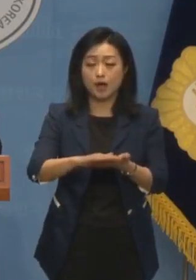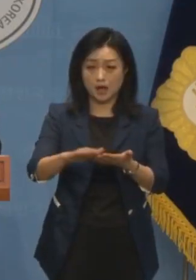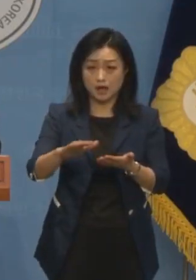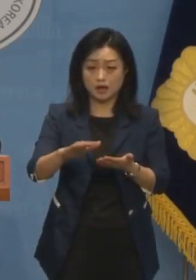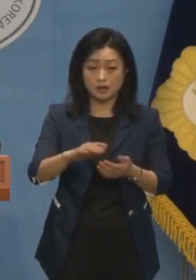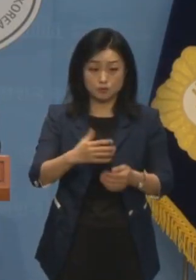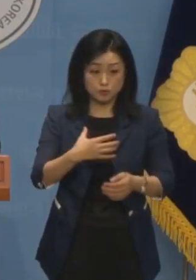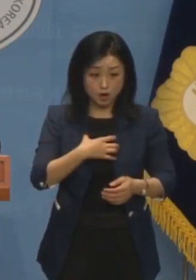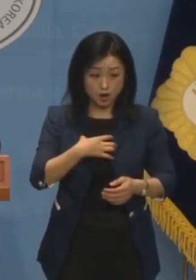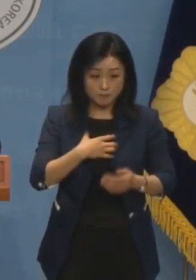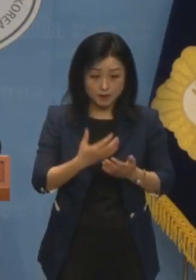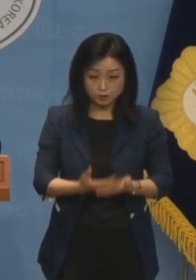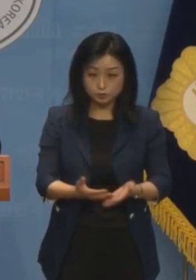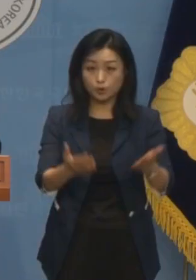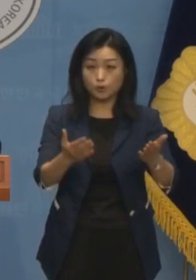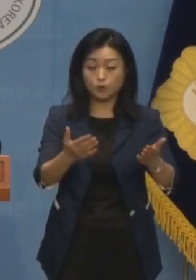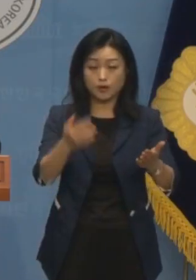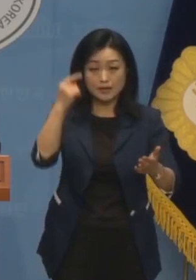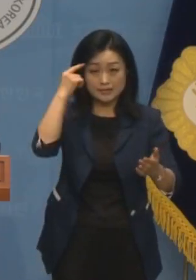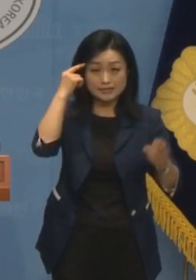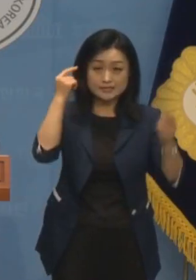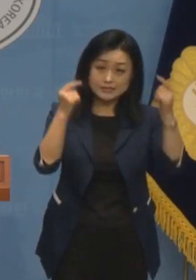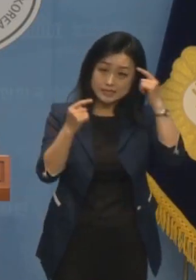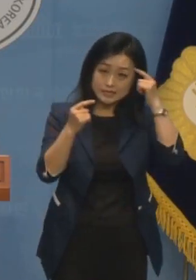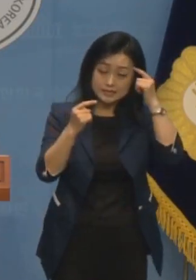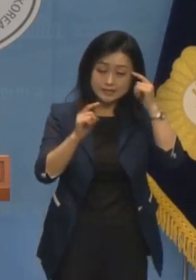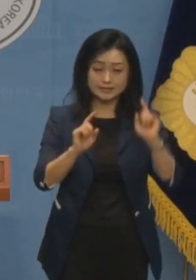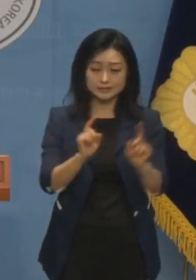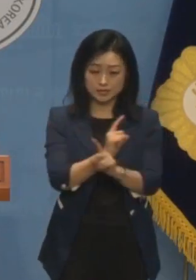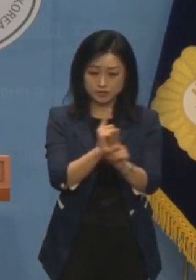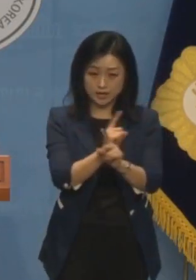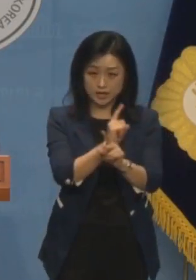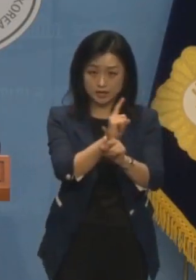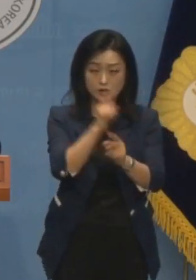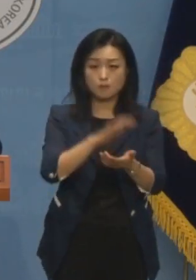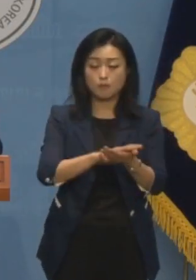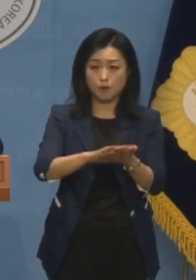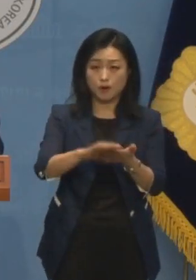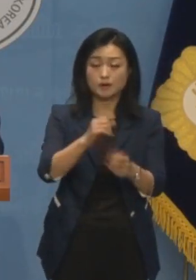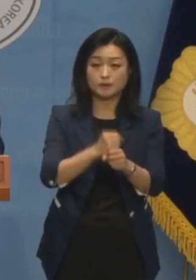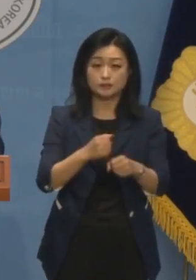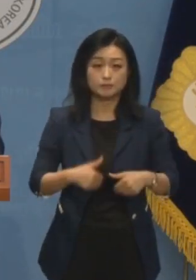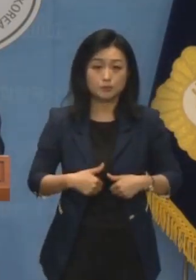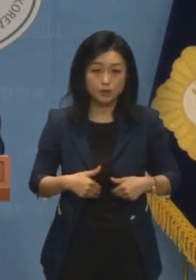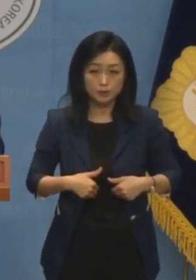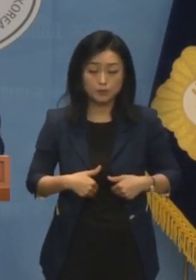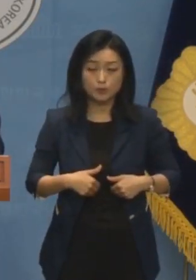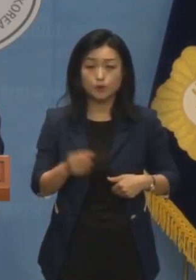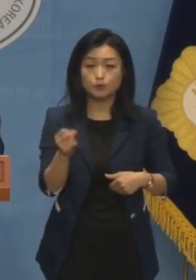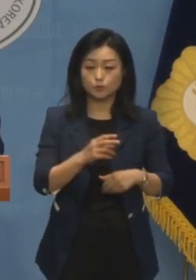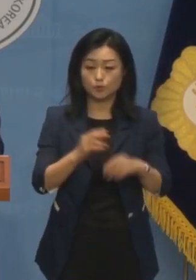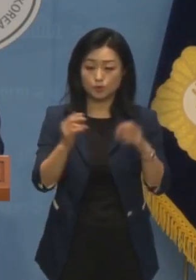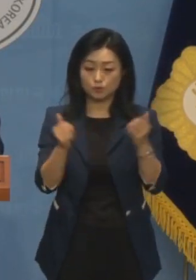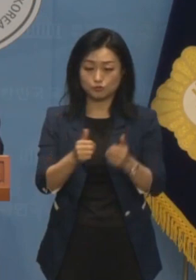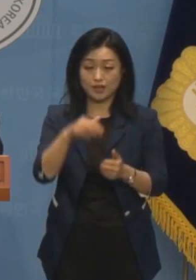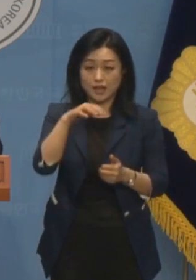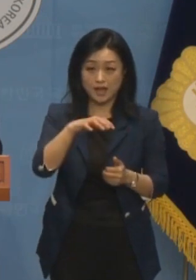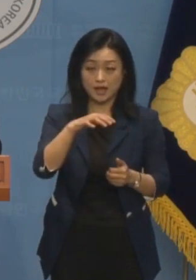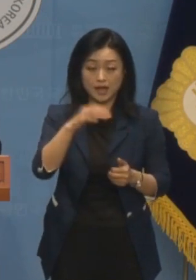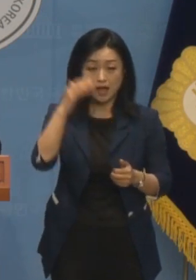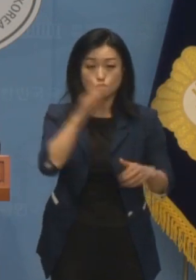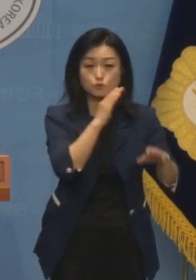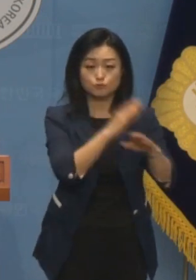알리고 남북 당국의 인식 전환을 촉구해야 합니다. 그리고 국회는 남북 국회담 등 정치권 차원의 남북